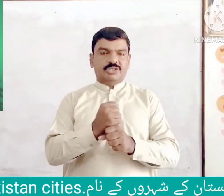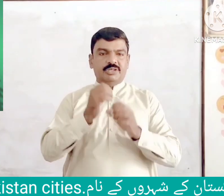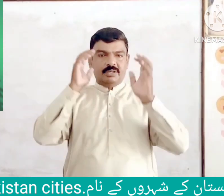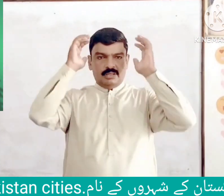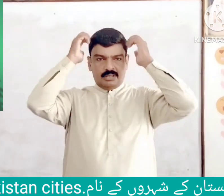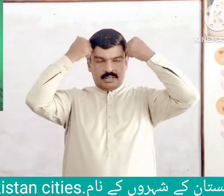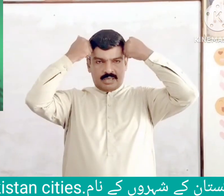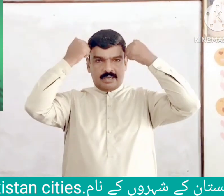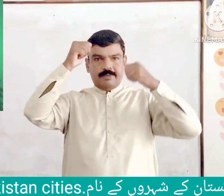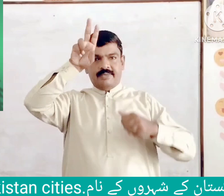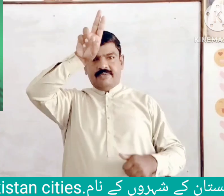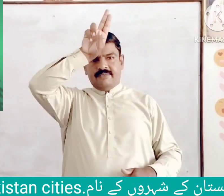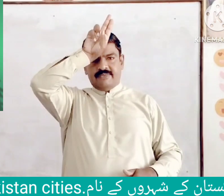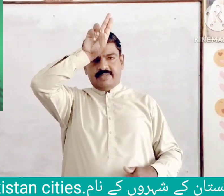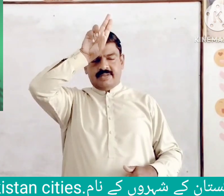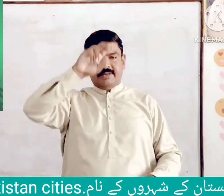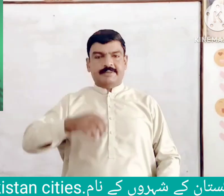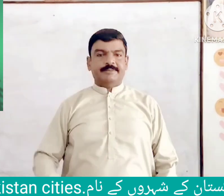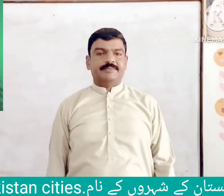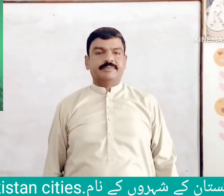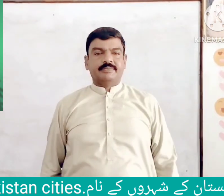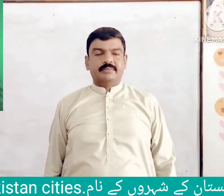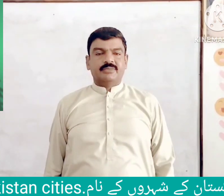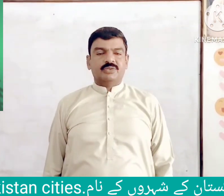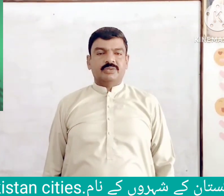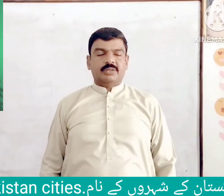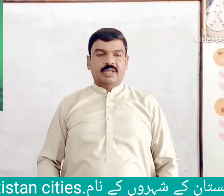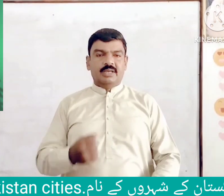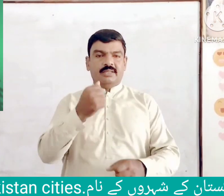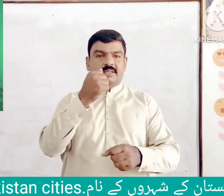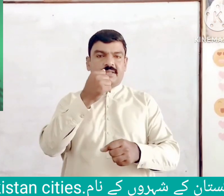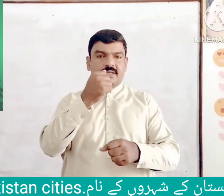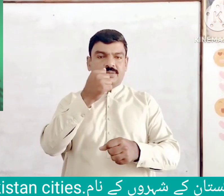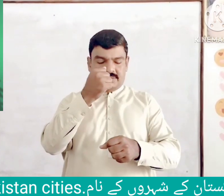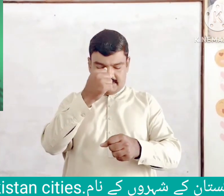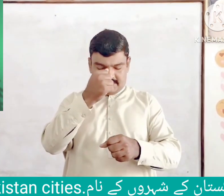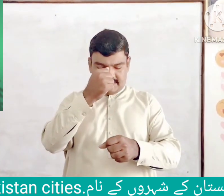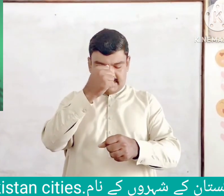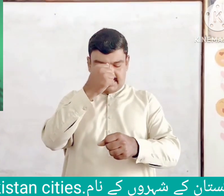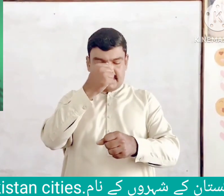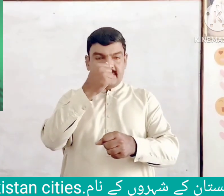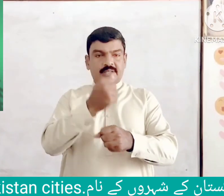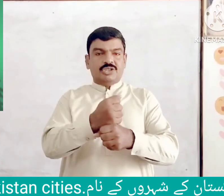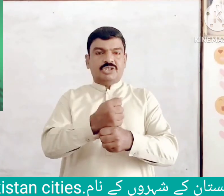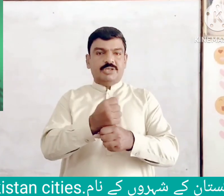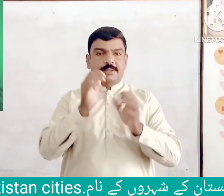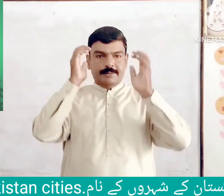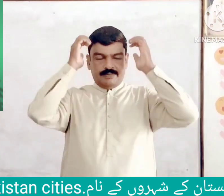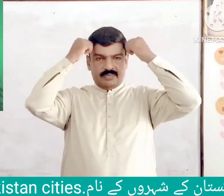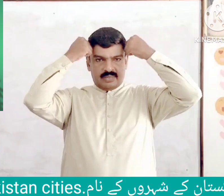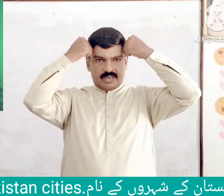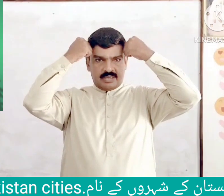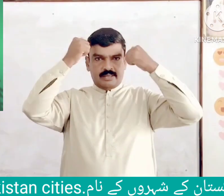G, कैप फिदर, गिलगत, G,